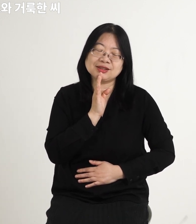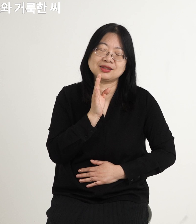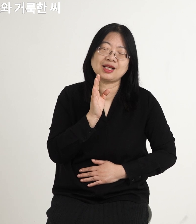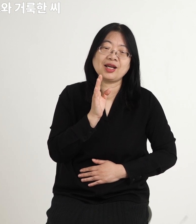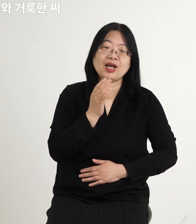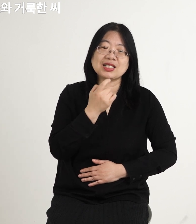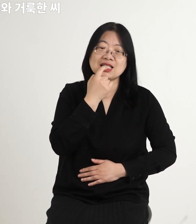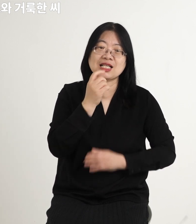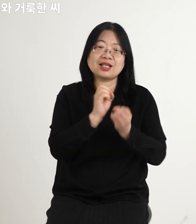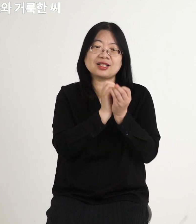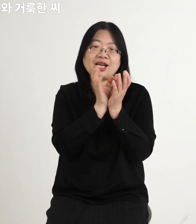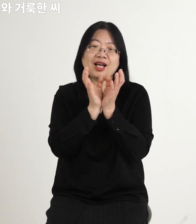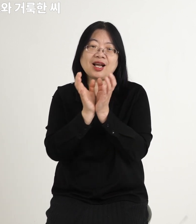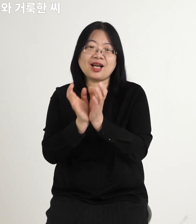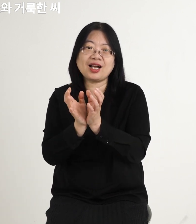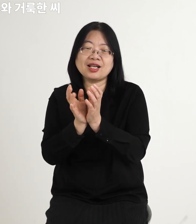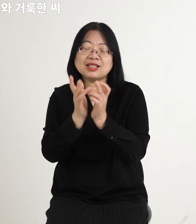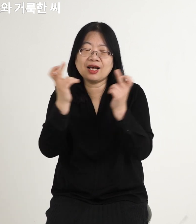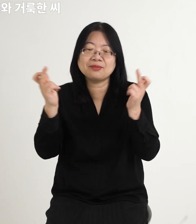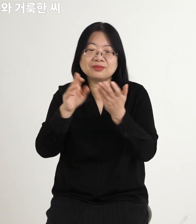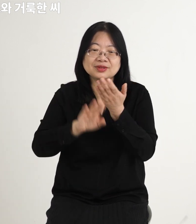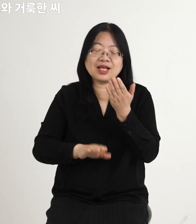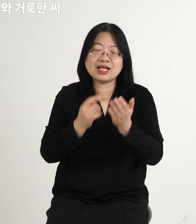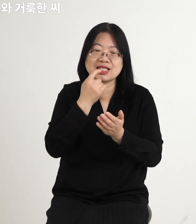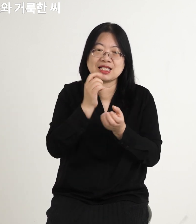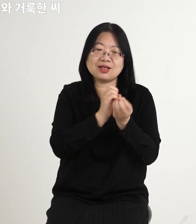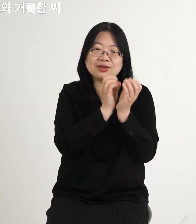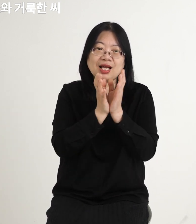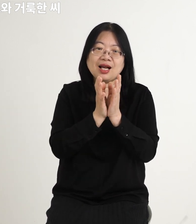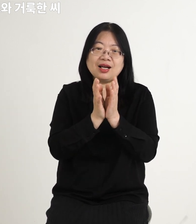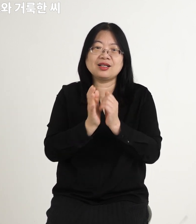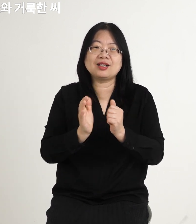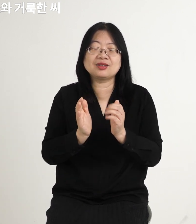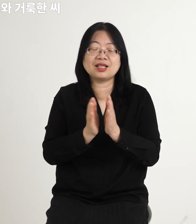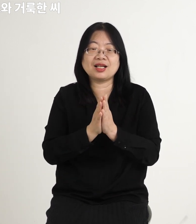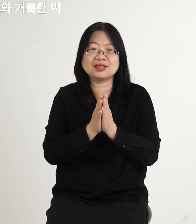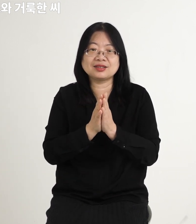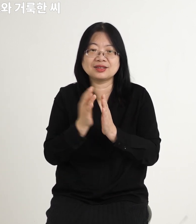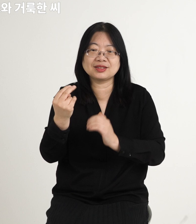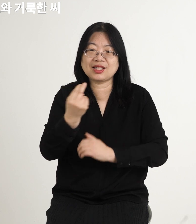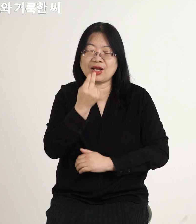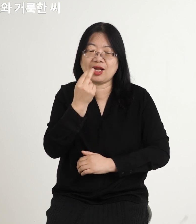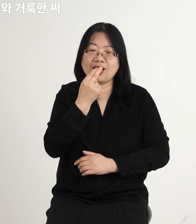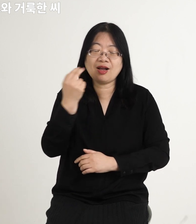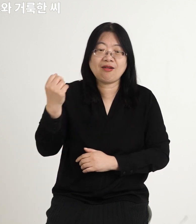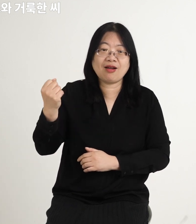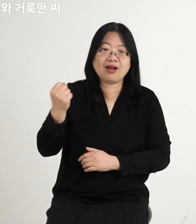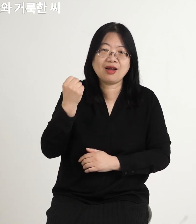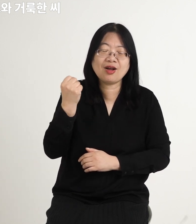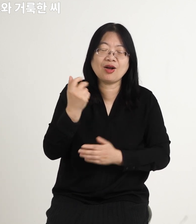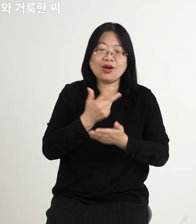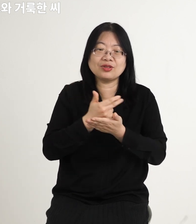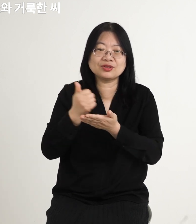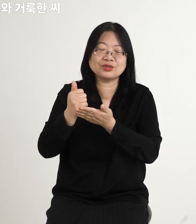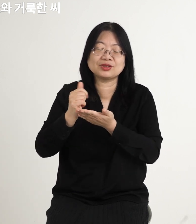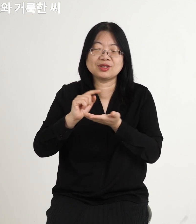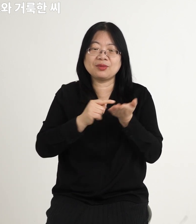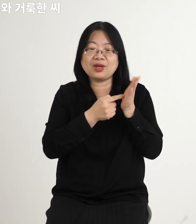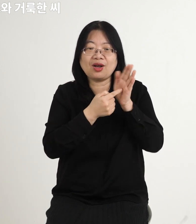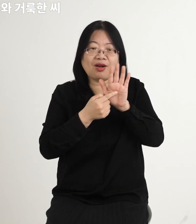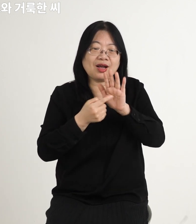백합화요 빛나는 새벽별 주님 영원할 길 아주